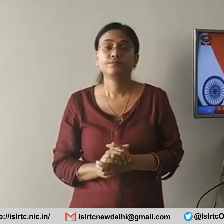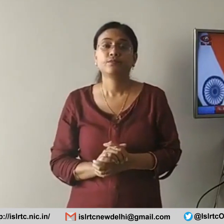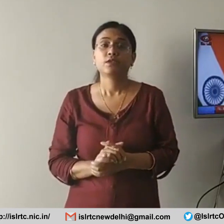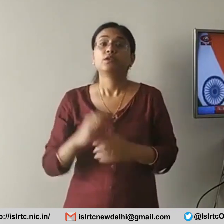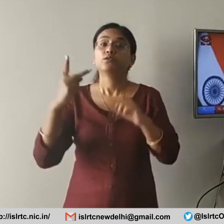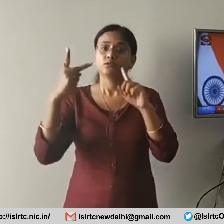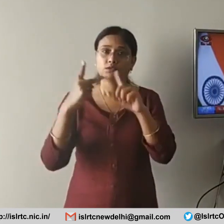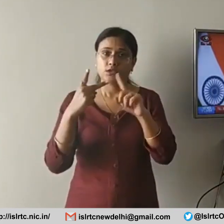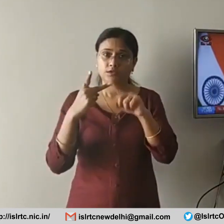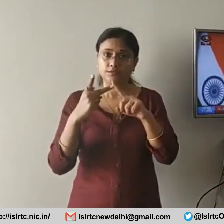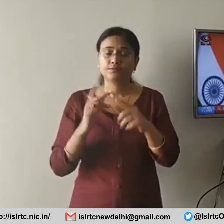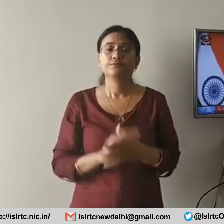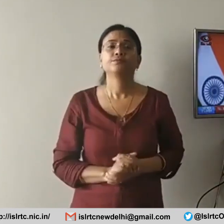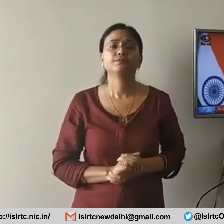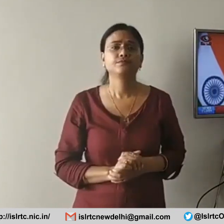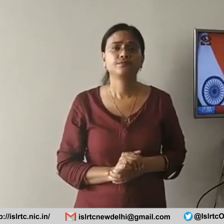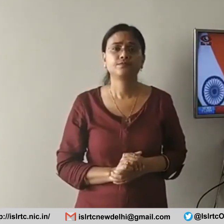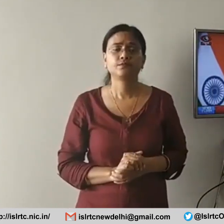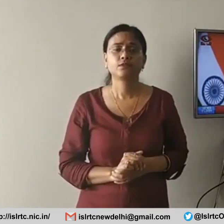दूसरी बात,